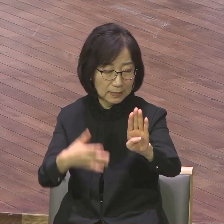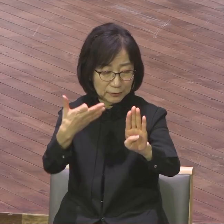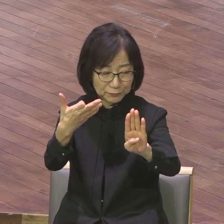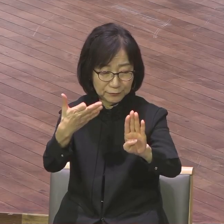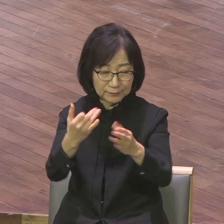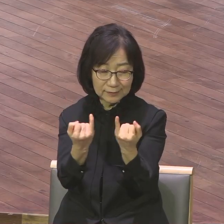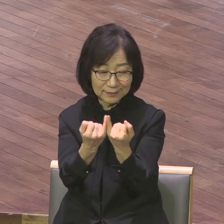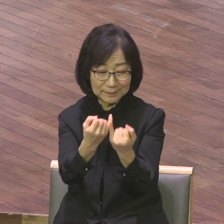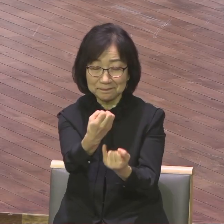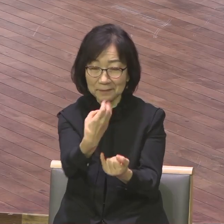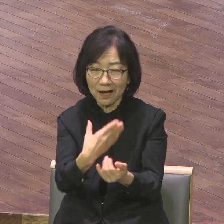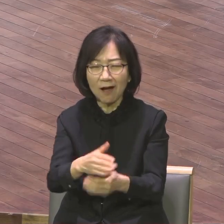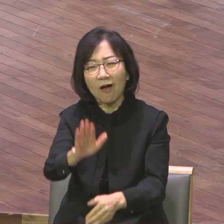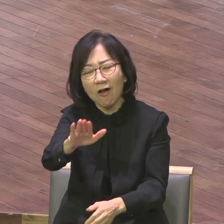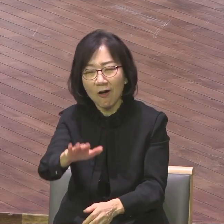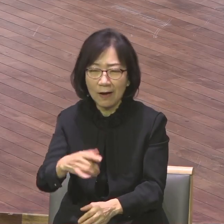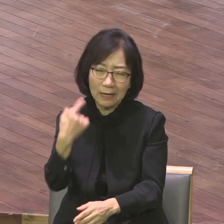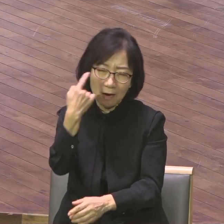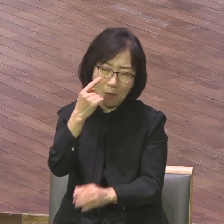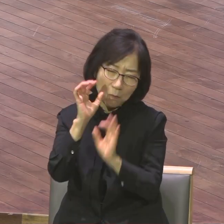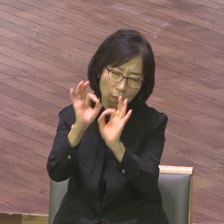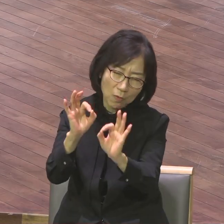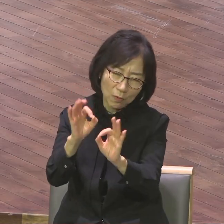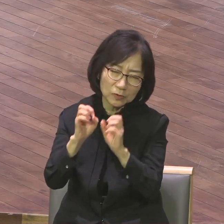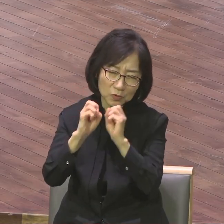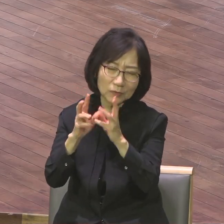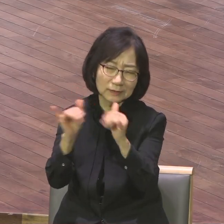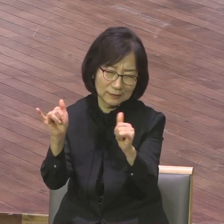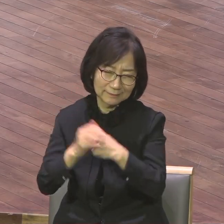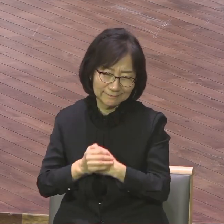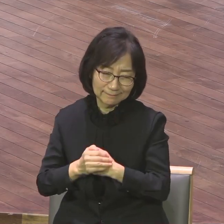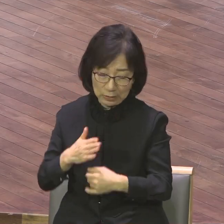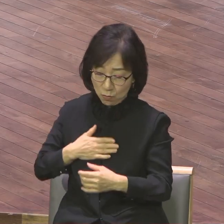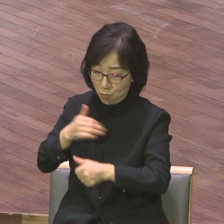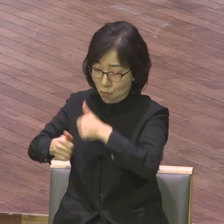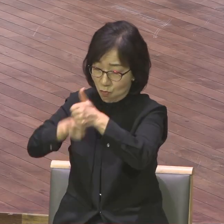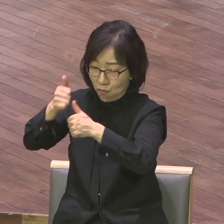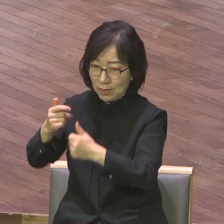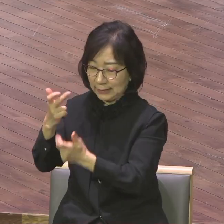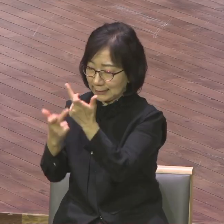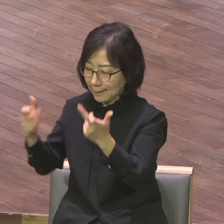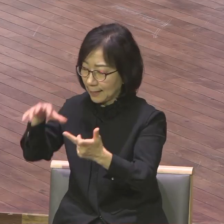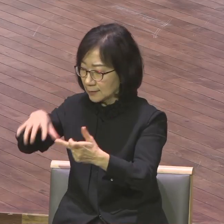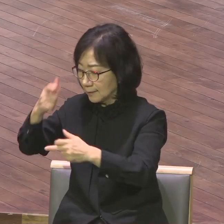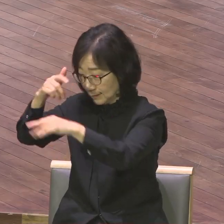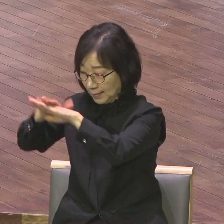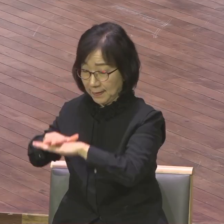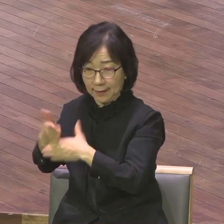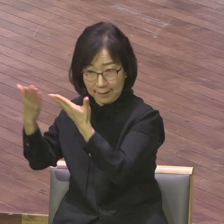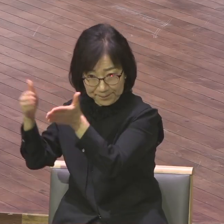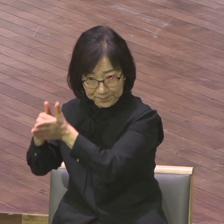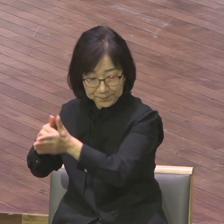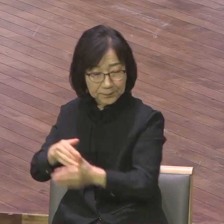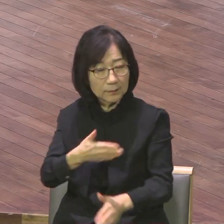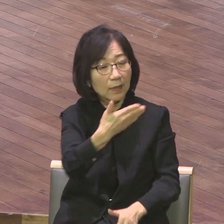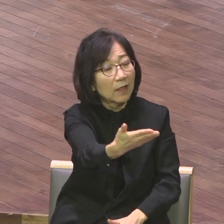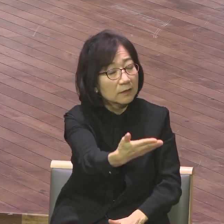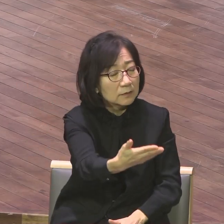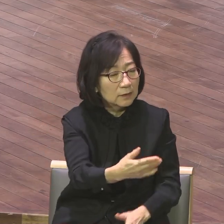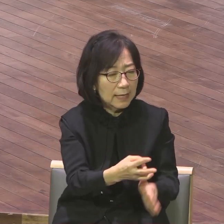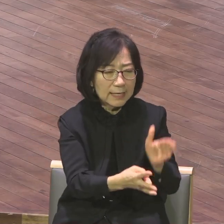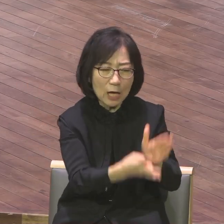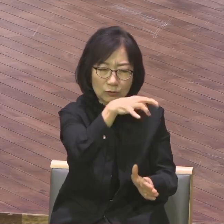내가 보니 선지자로소이다. 우리 조상들은 그 산에서 예배하였는데 당신들의 말은 예배할